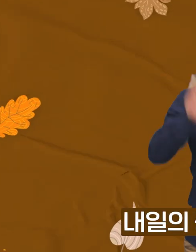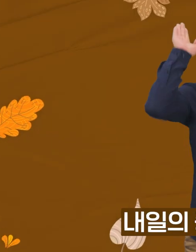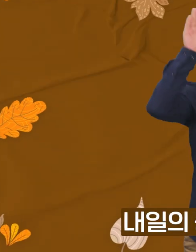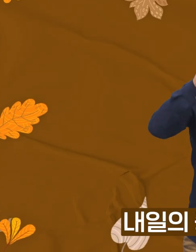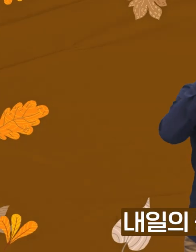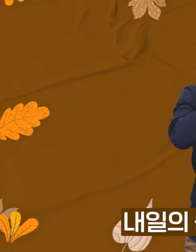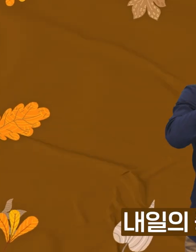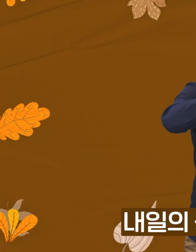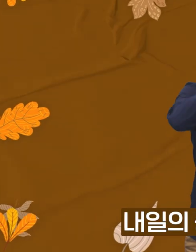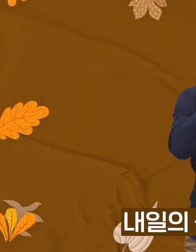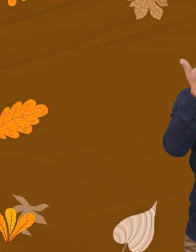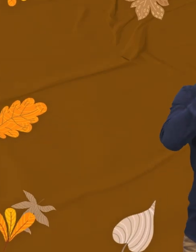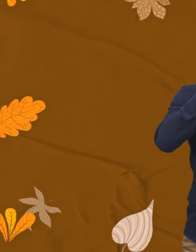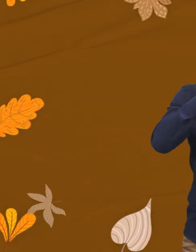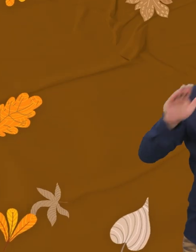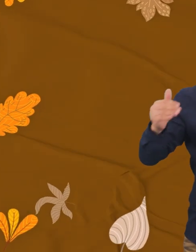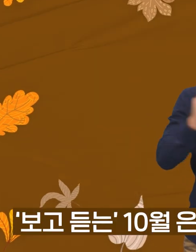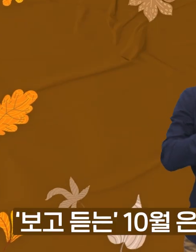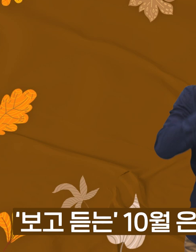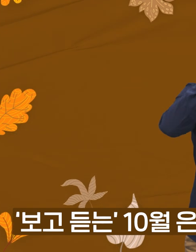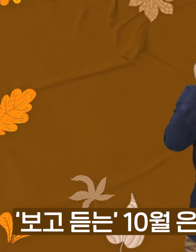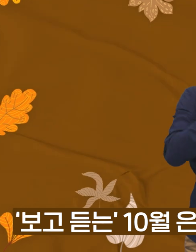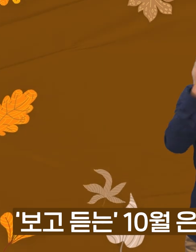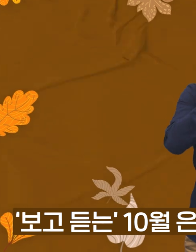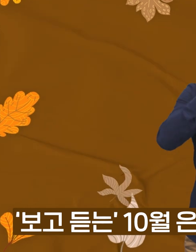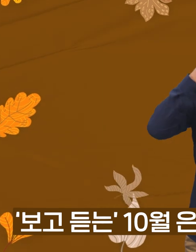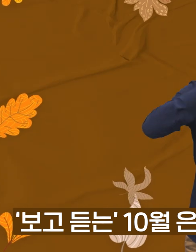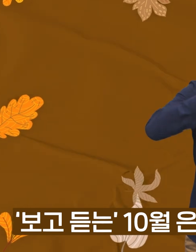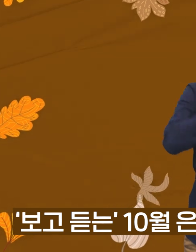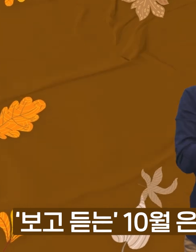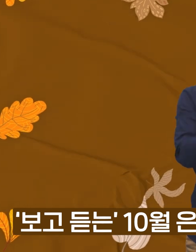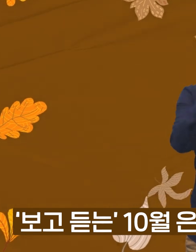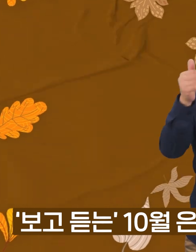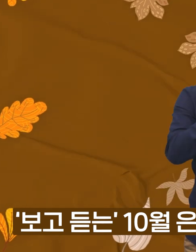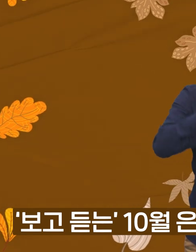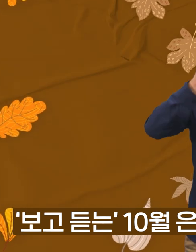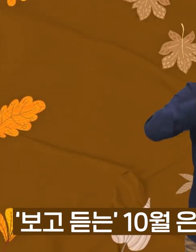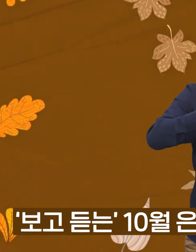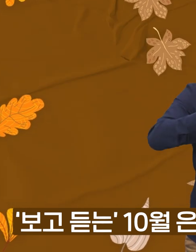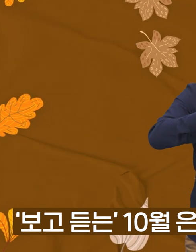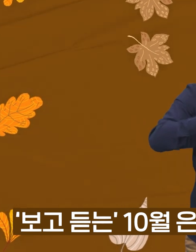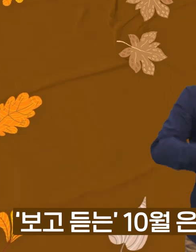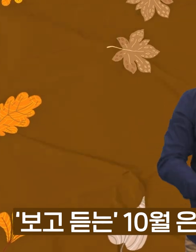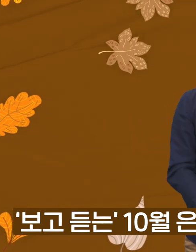내일의 중심, 변화의 은평. 지금까지 보고 듣는 10월 은평구 소식을 전해드렸습니다.